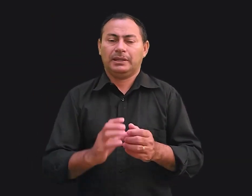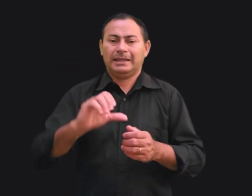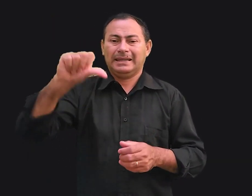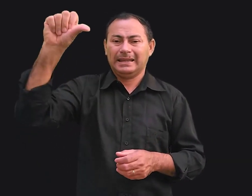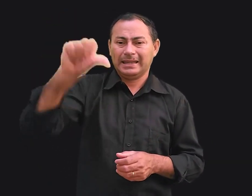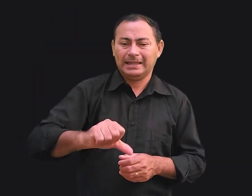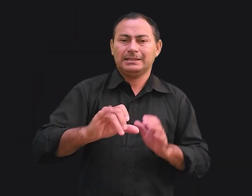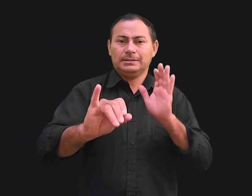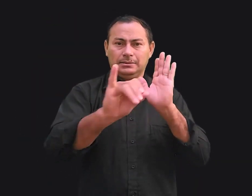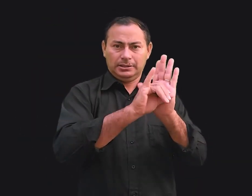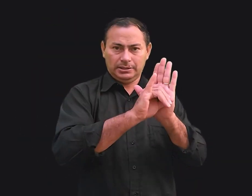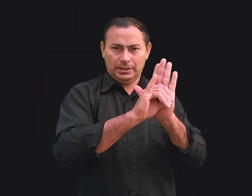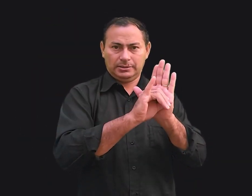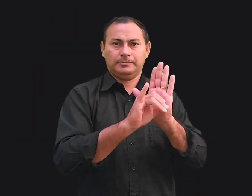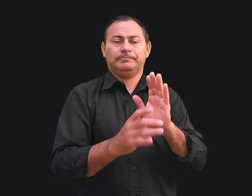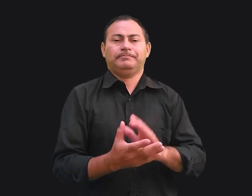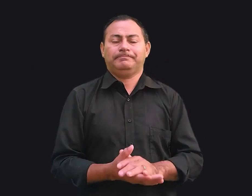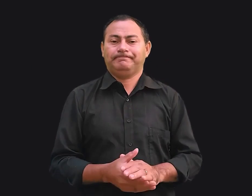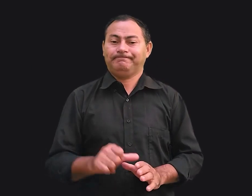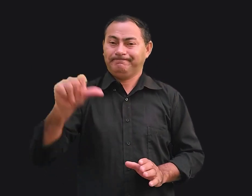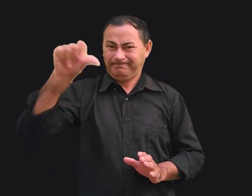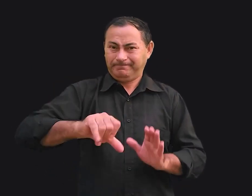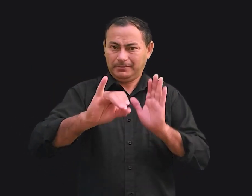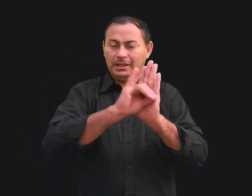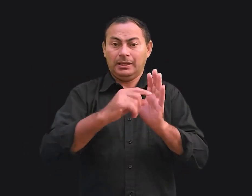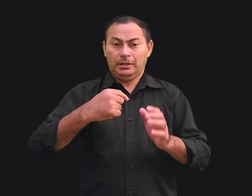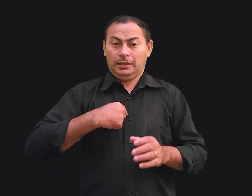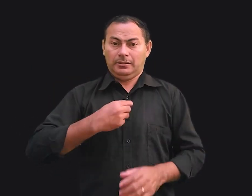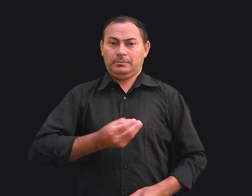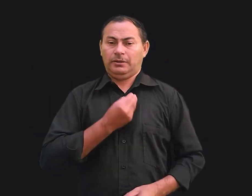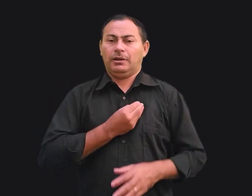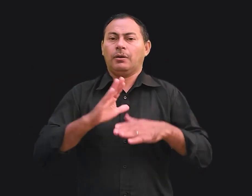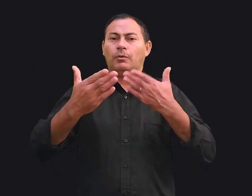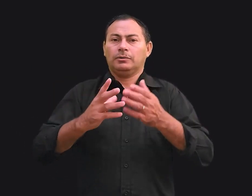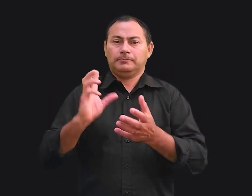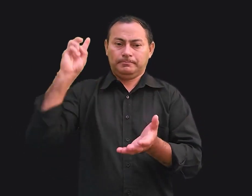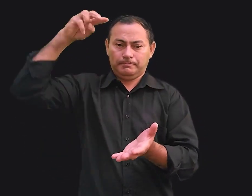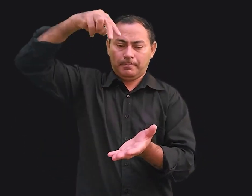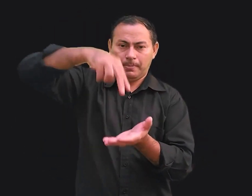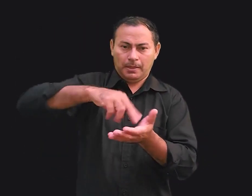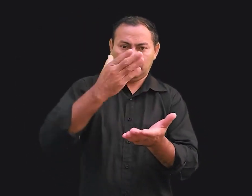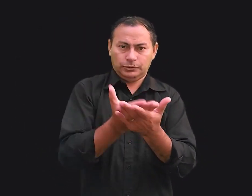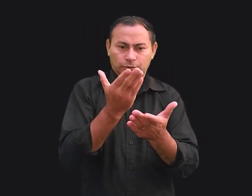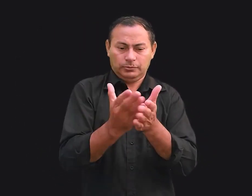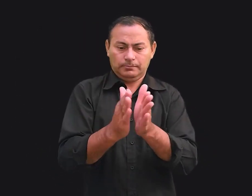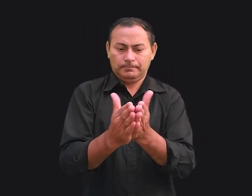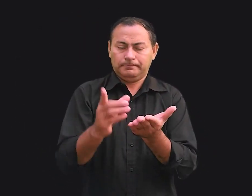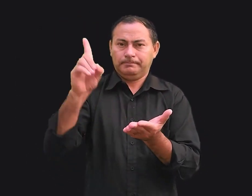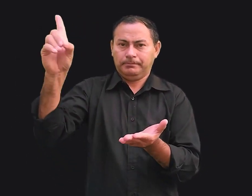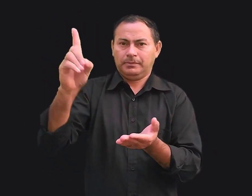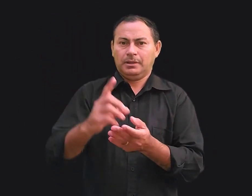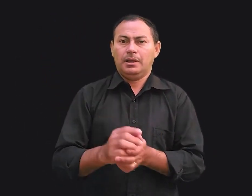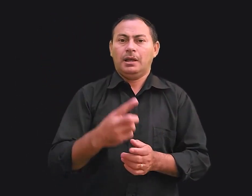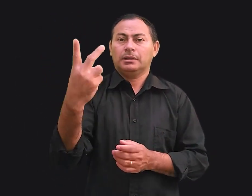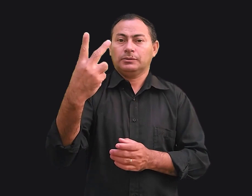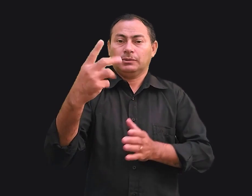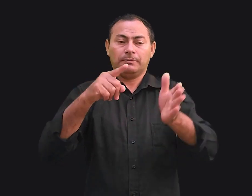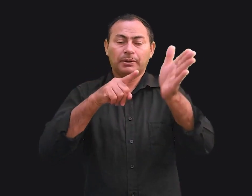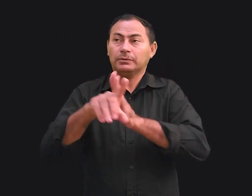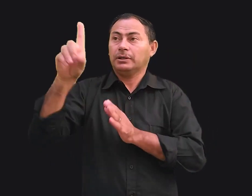crise de identidade. Sabe, foi o que eu vivi quando participei de um estudo bíblico. A segunda pergunta de Deus